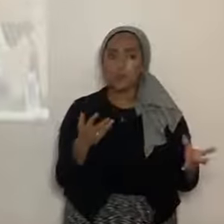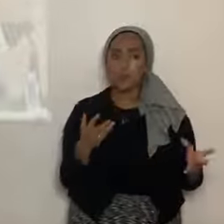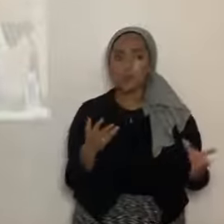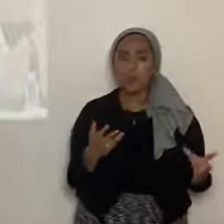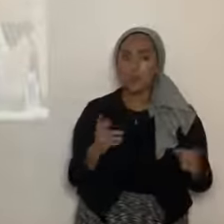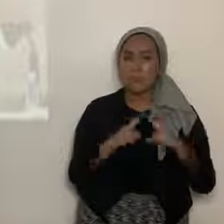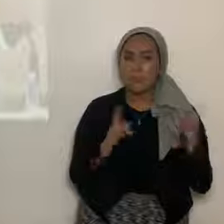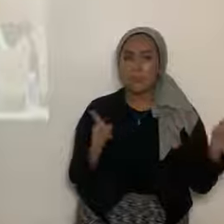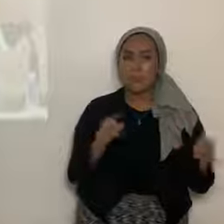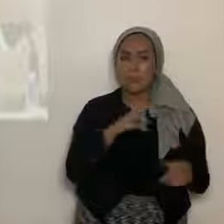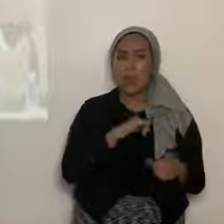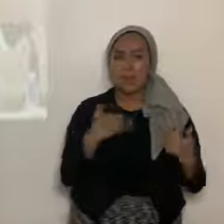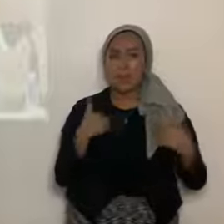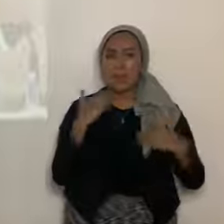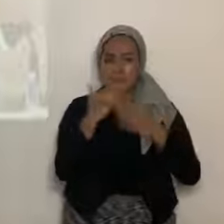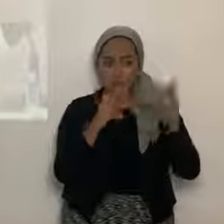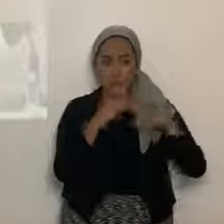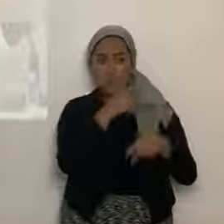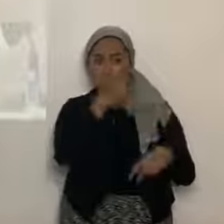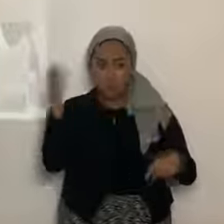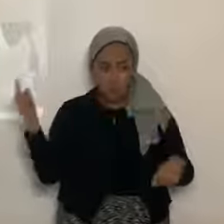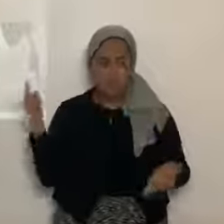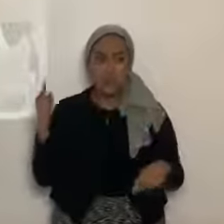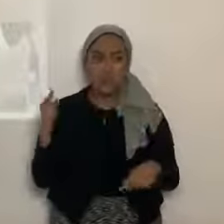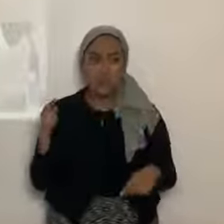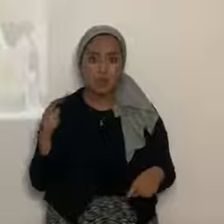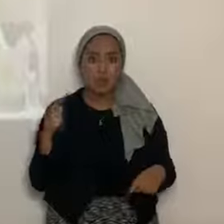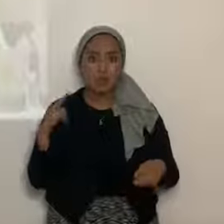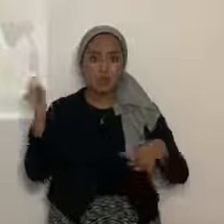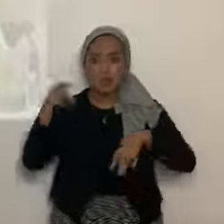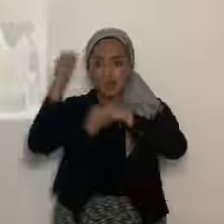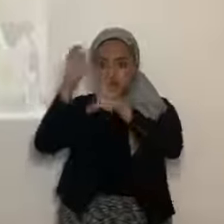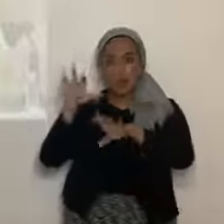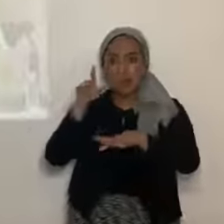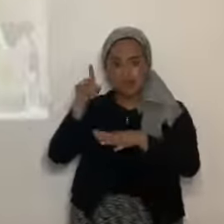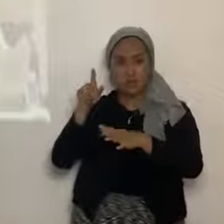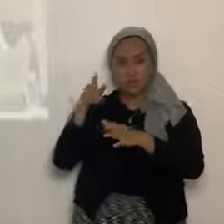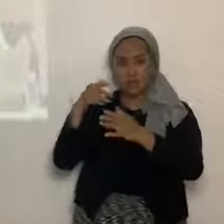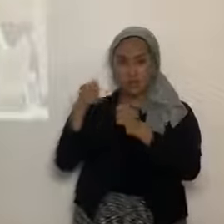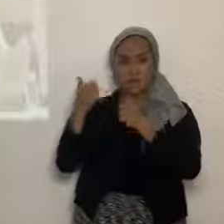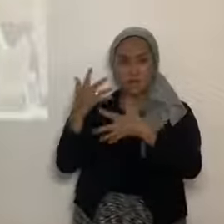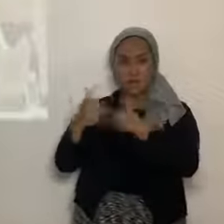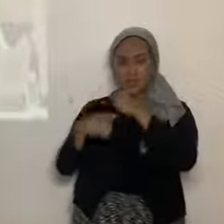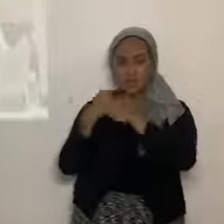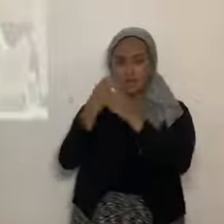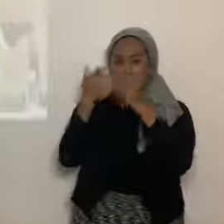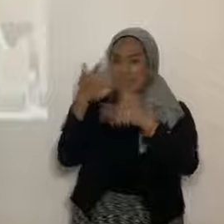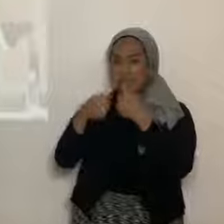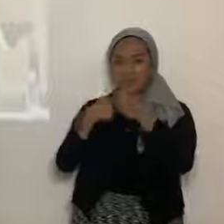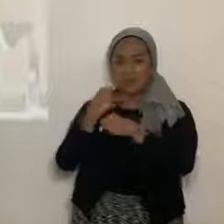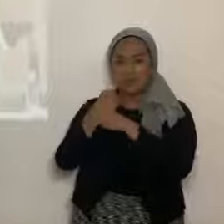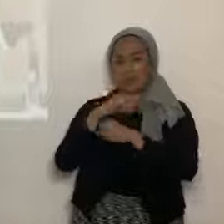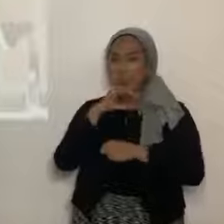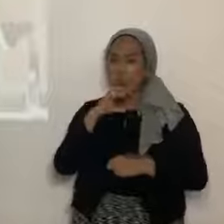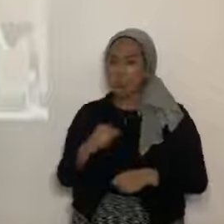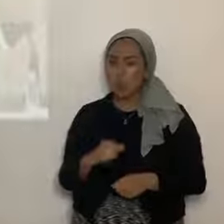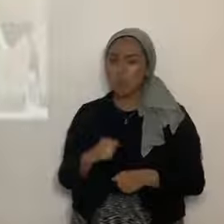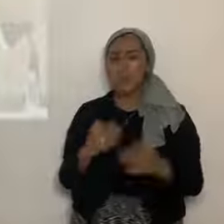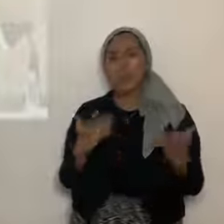yo he tenido vecinos, Roe, que han sido brujos y eso, y han llegado a muchos, muchos años. Eso el Eterno lo hace